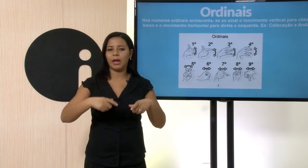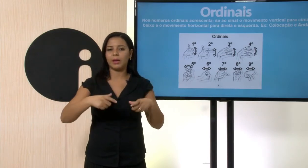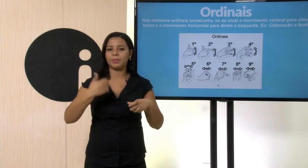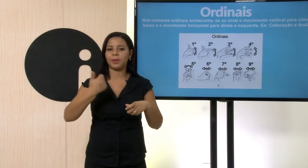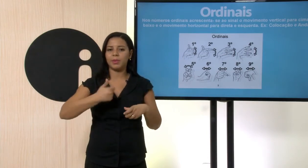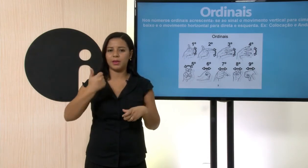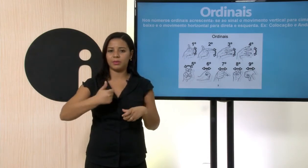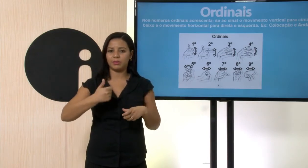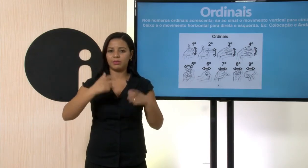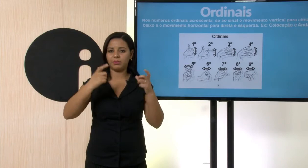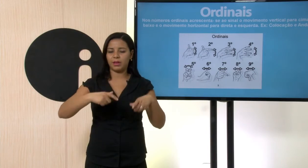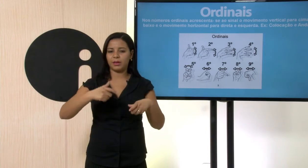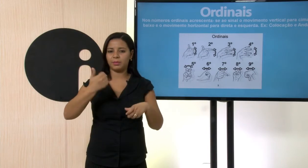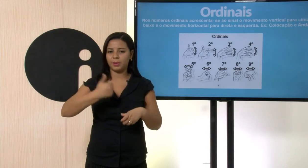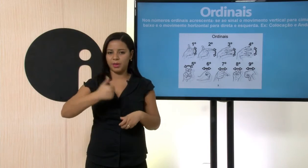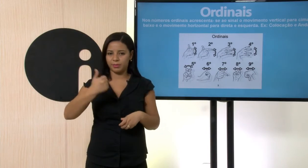lugar, primeiro. Lugar, primeiro.